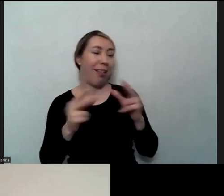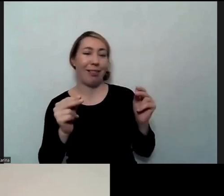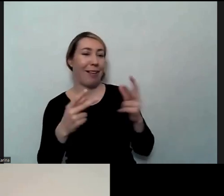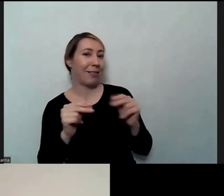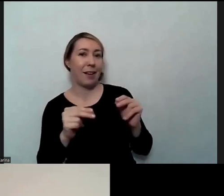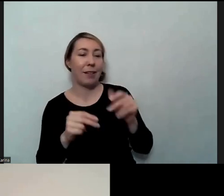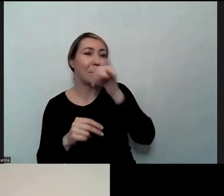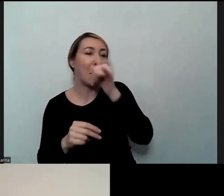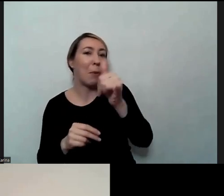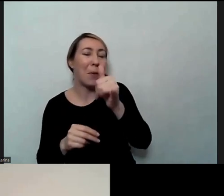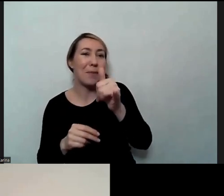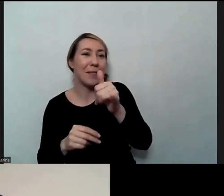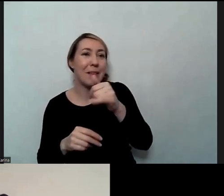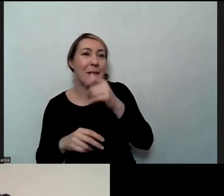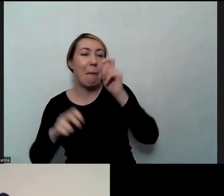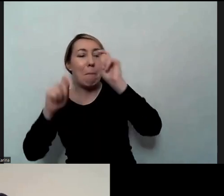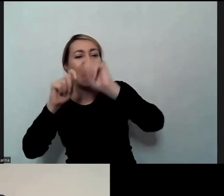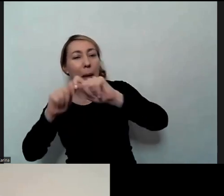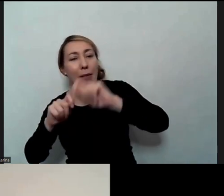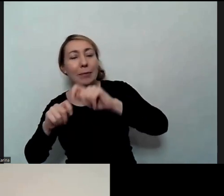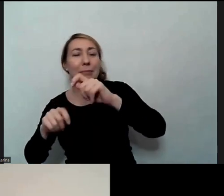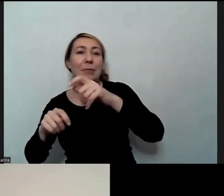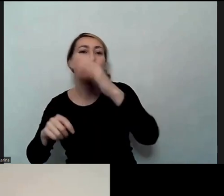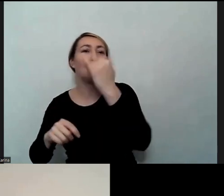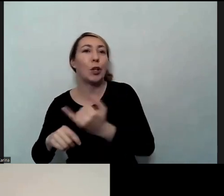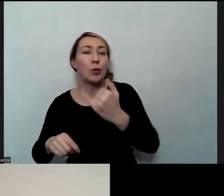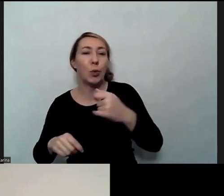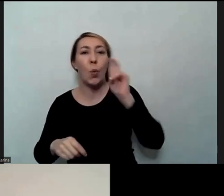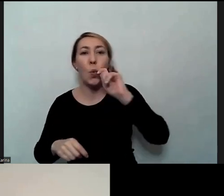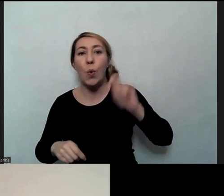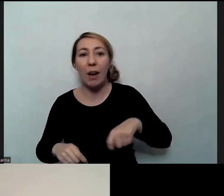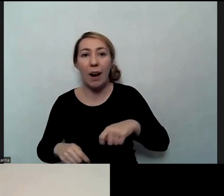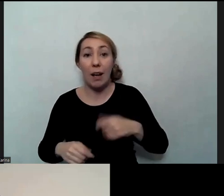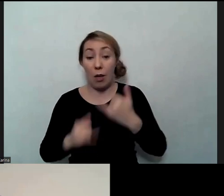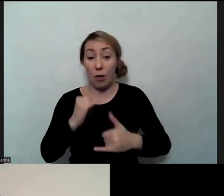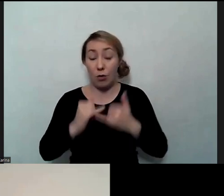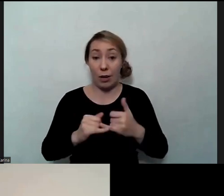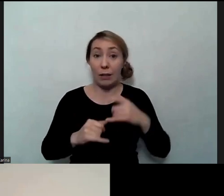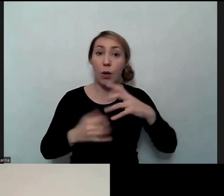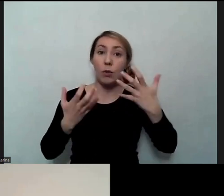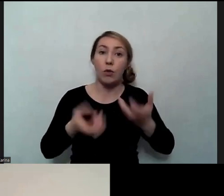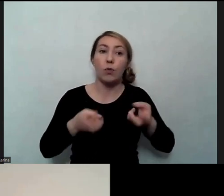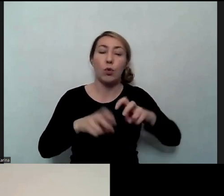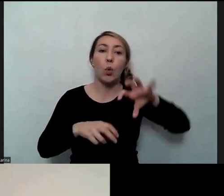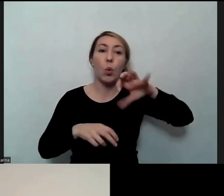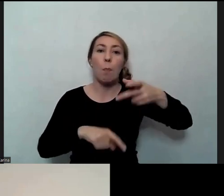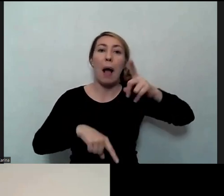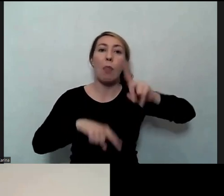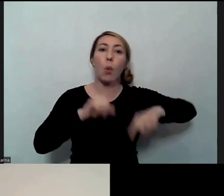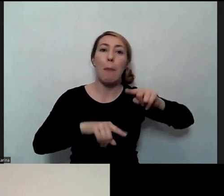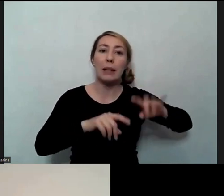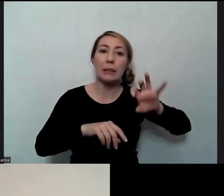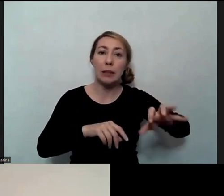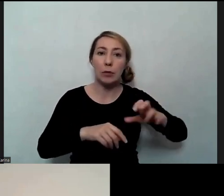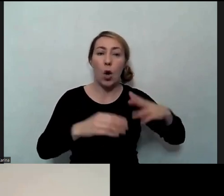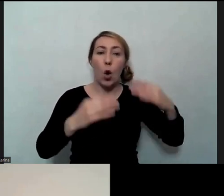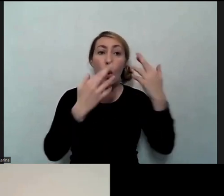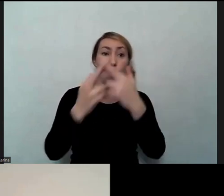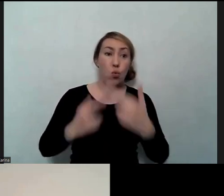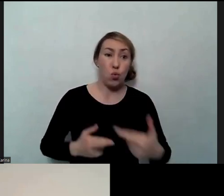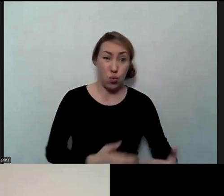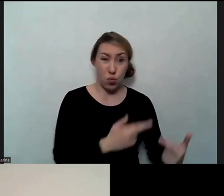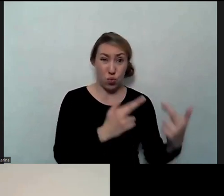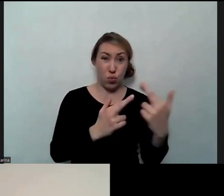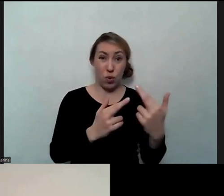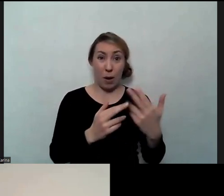Nie mogły być badane dzieci z Ukrainy, bo jeśli chcielibyśmy tworzyć grupę normalizacyjną, która byłaby tak zróżnicowana, że mielibyśmy tak